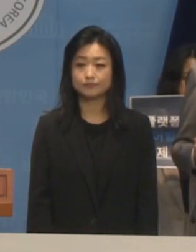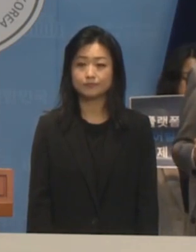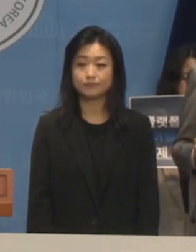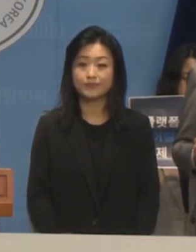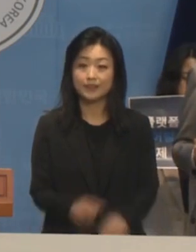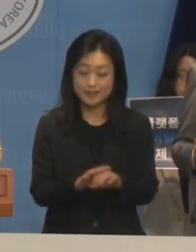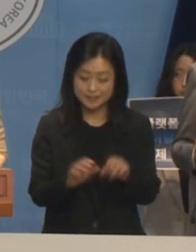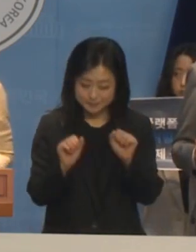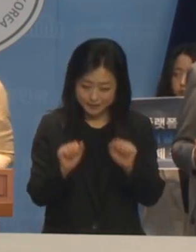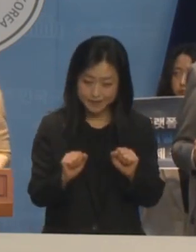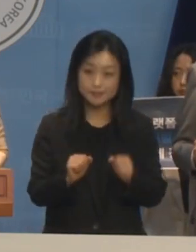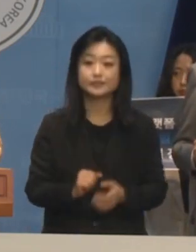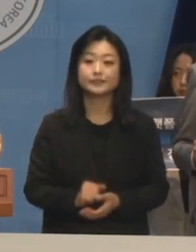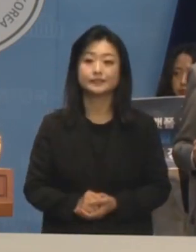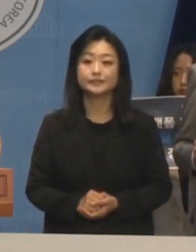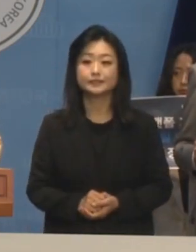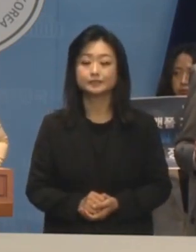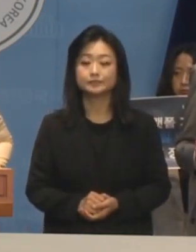안녕하십니까.